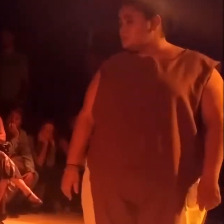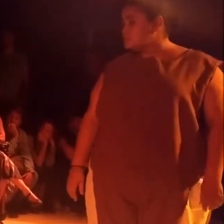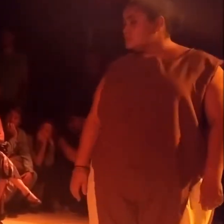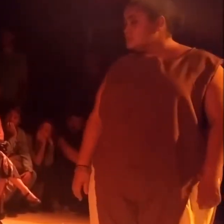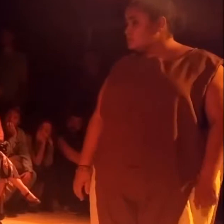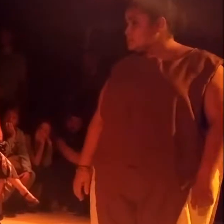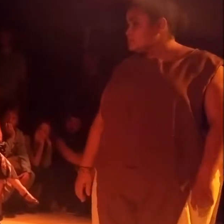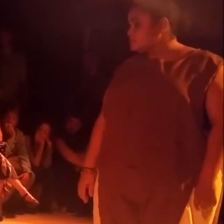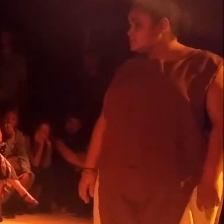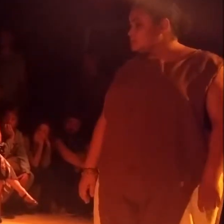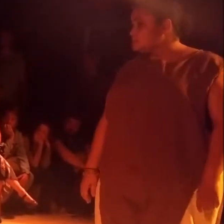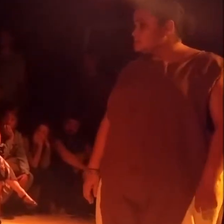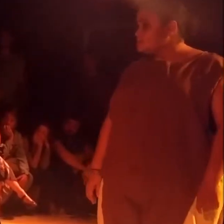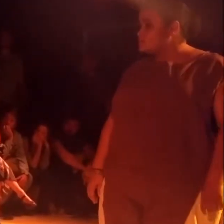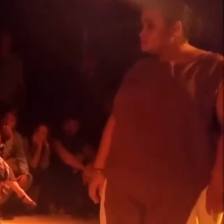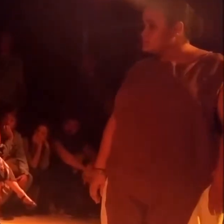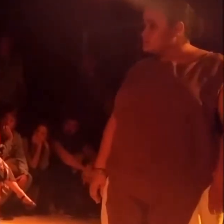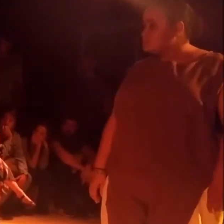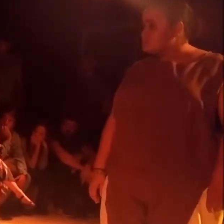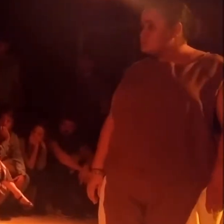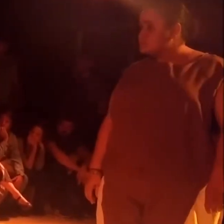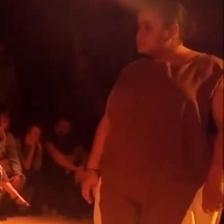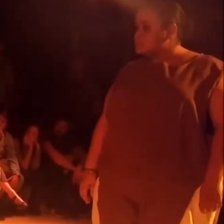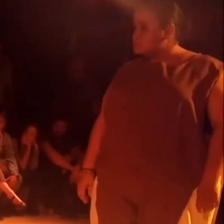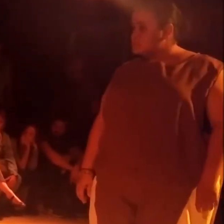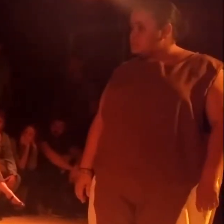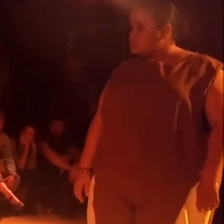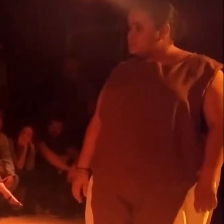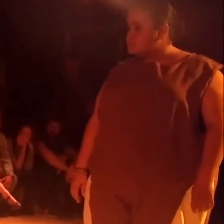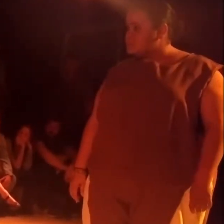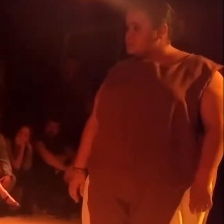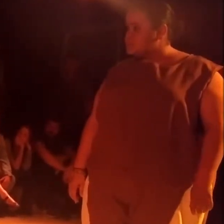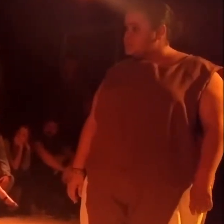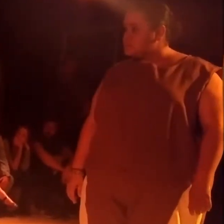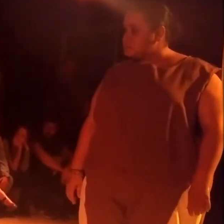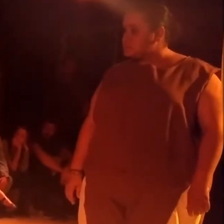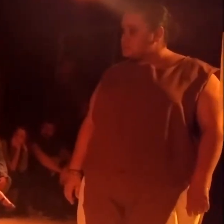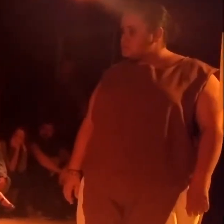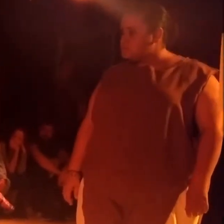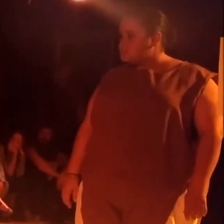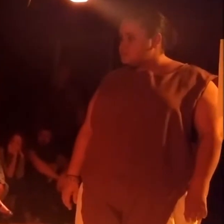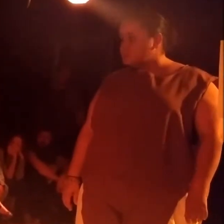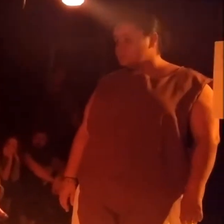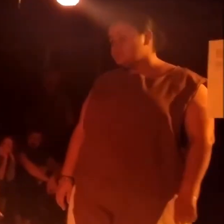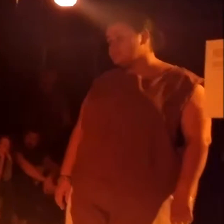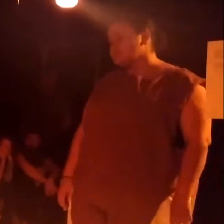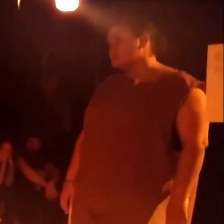Eu acho que o senhor não deveria dizer isso diante do juiz.